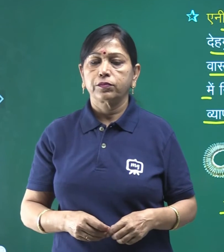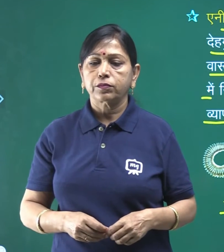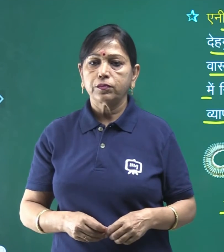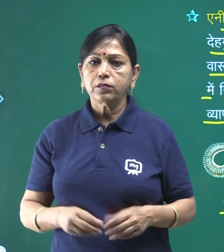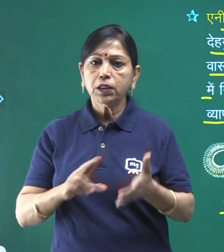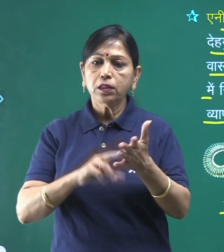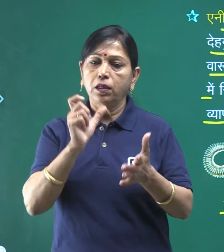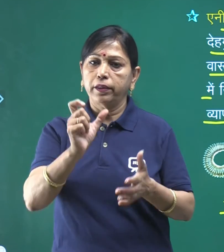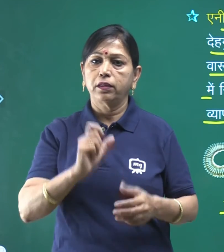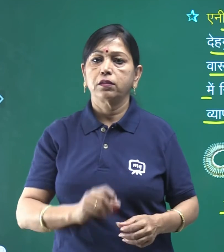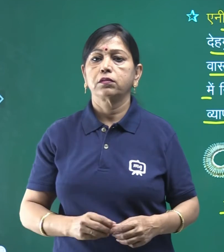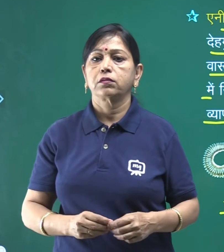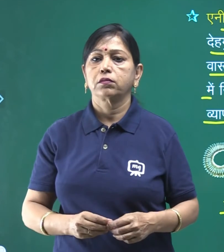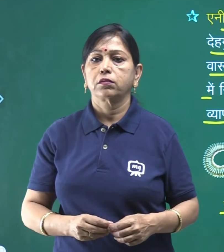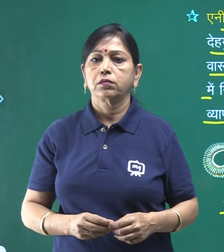नेरिस,